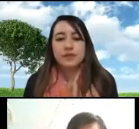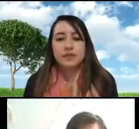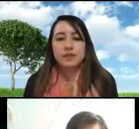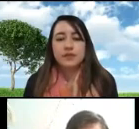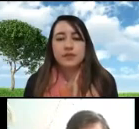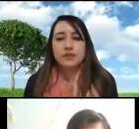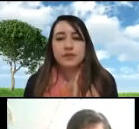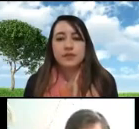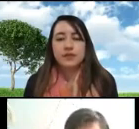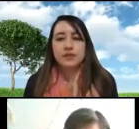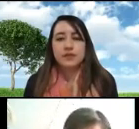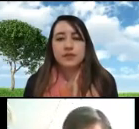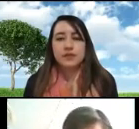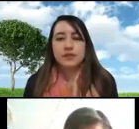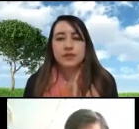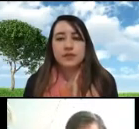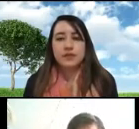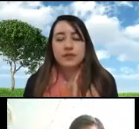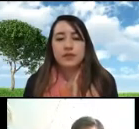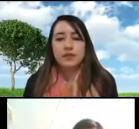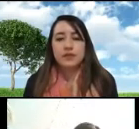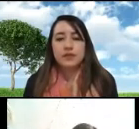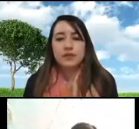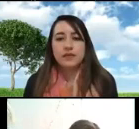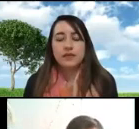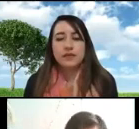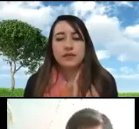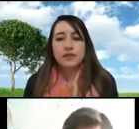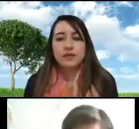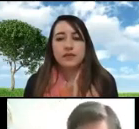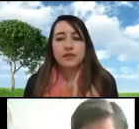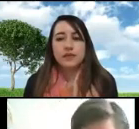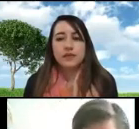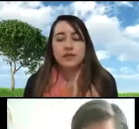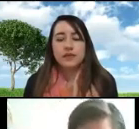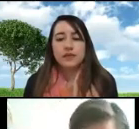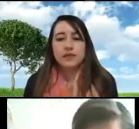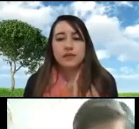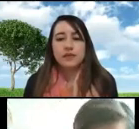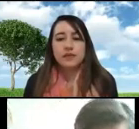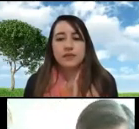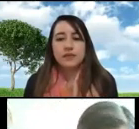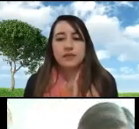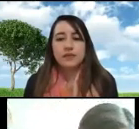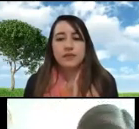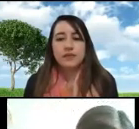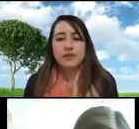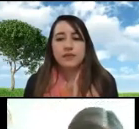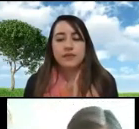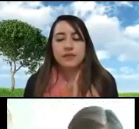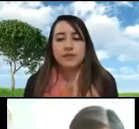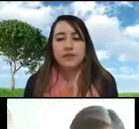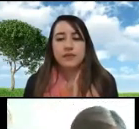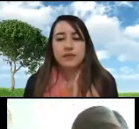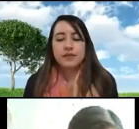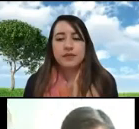color. Mientras que el bosque de coníferas está constituido por árboles muy altos y casi 7.000 especies de plantas